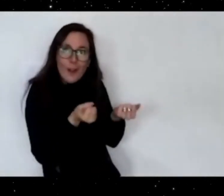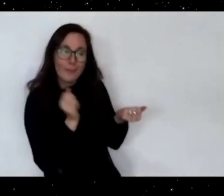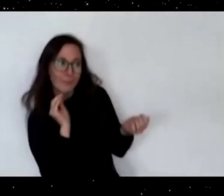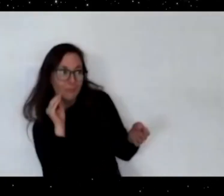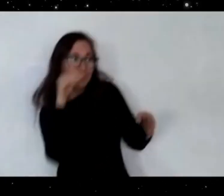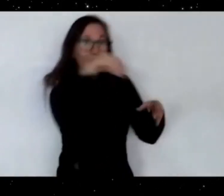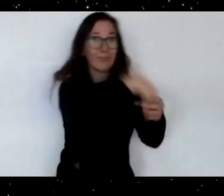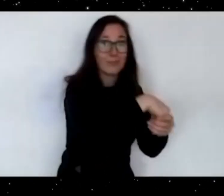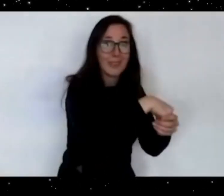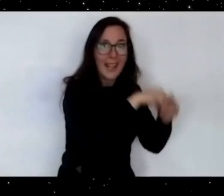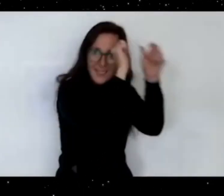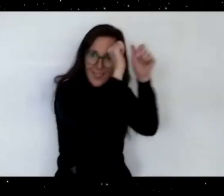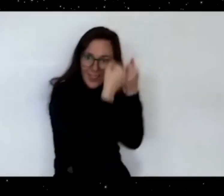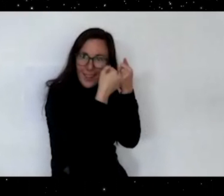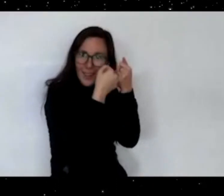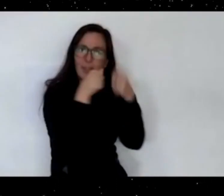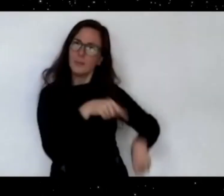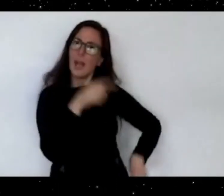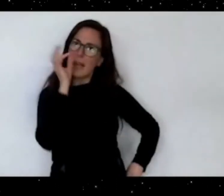ratón en un cajón?